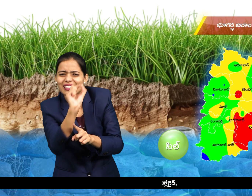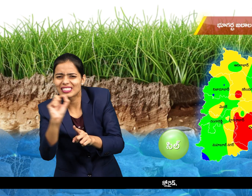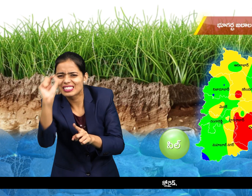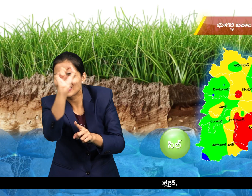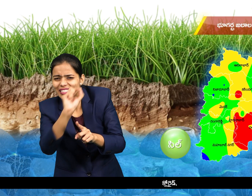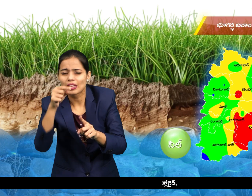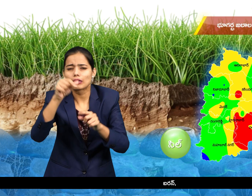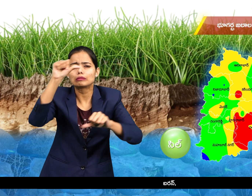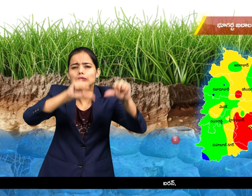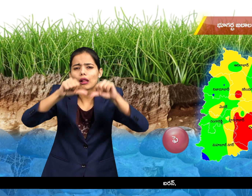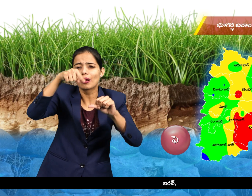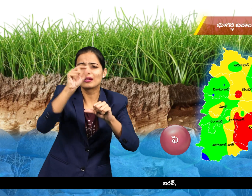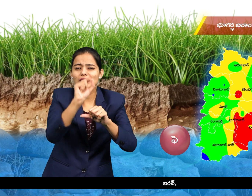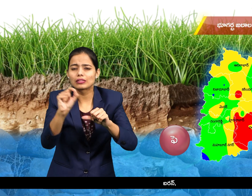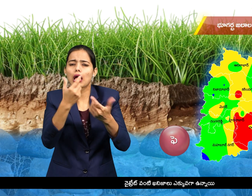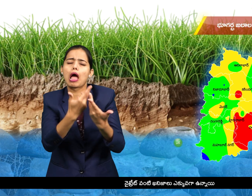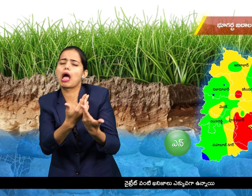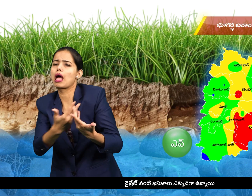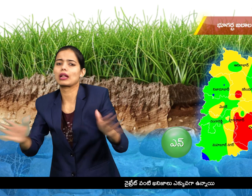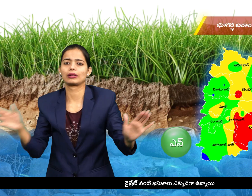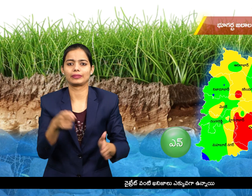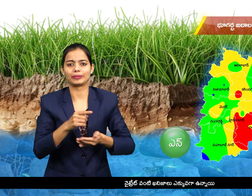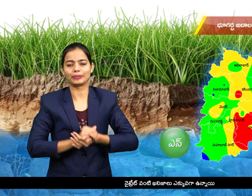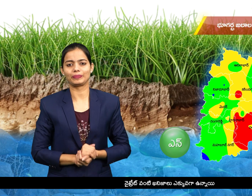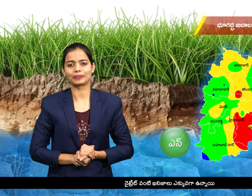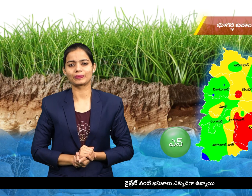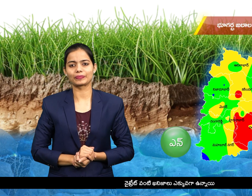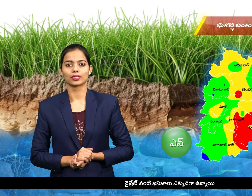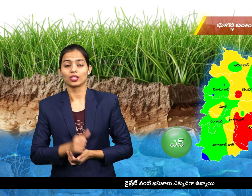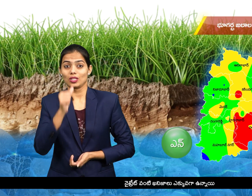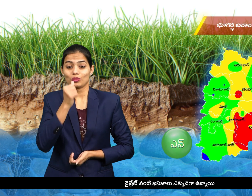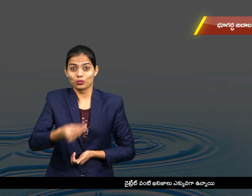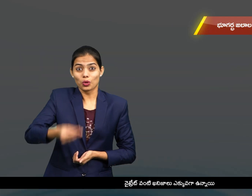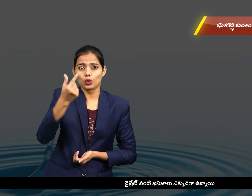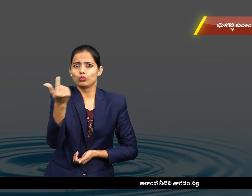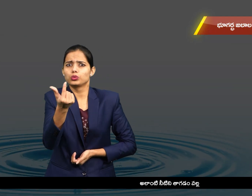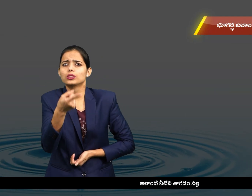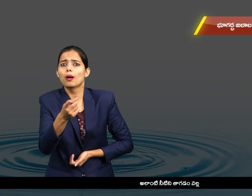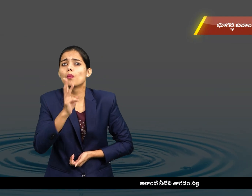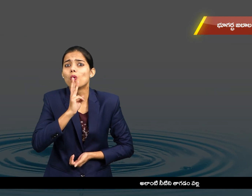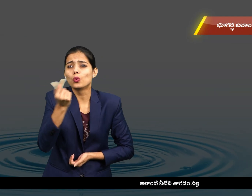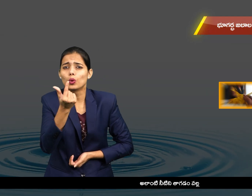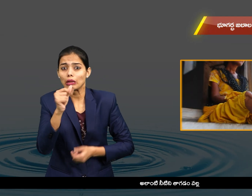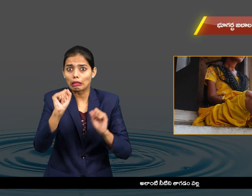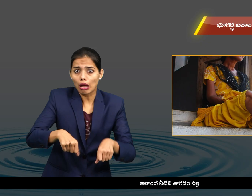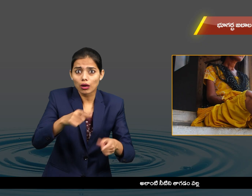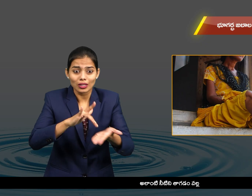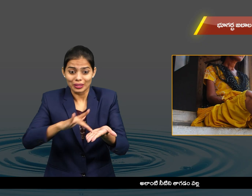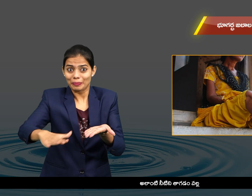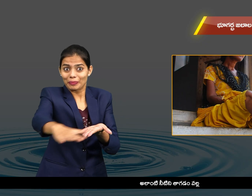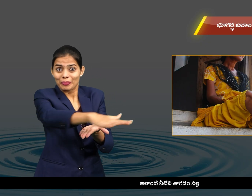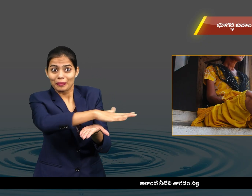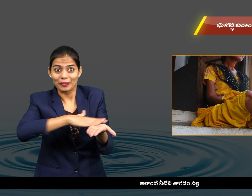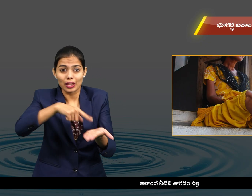క్లోరైడ్, ఐరన్, నైట్రేట్ వంటి ఖనిజాలు ఎక్కువగా ఉన్నాయి. అలాంటి నీటిని తాగటం వల్ల